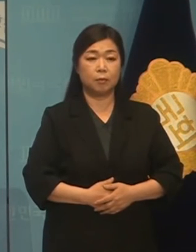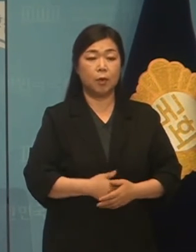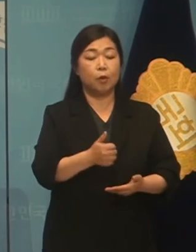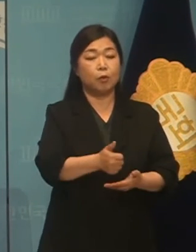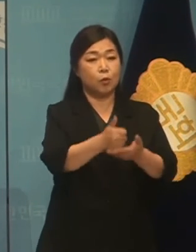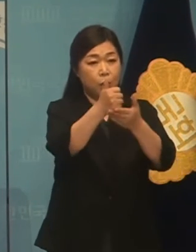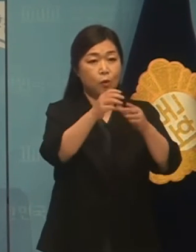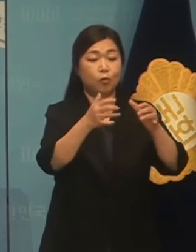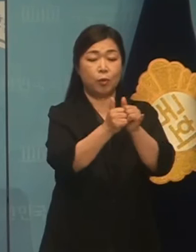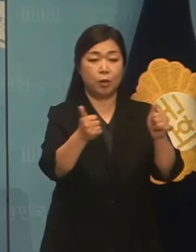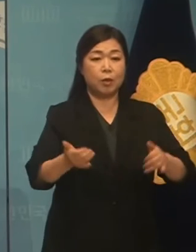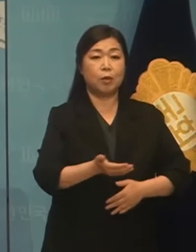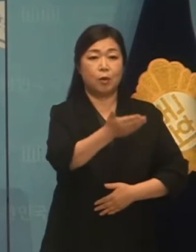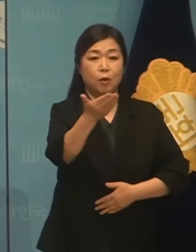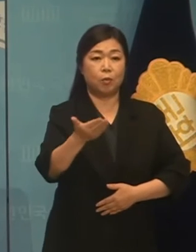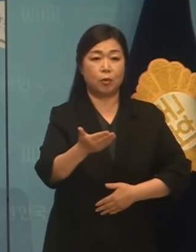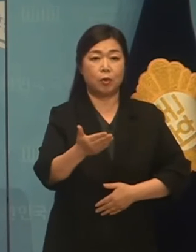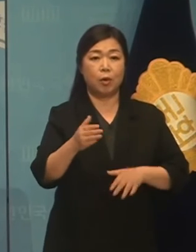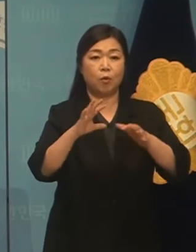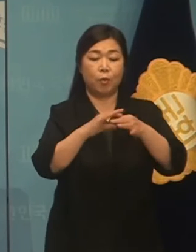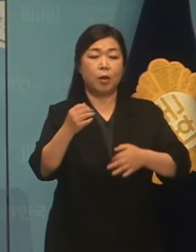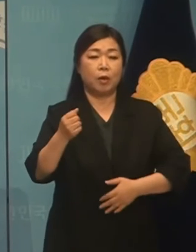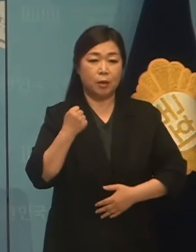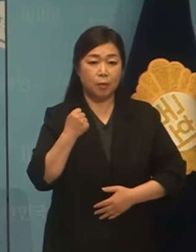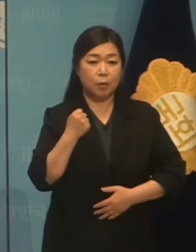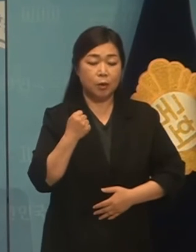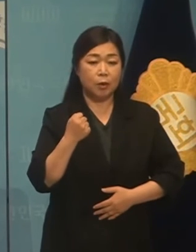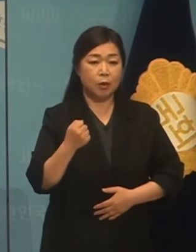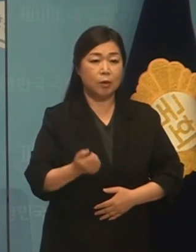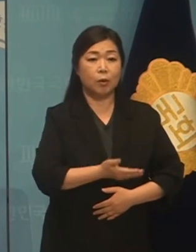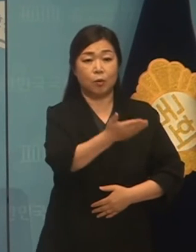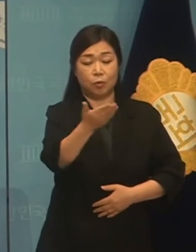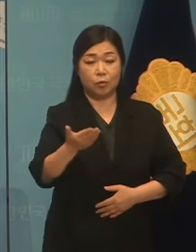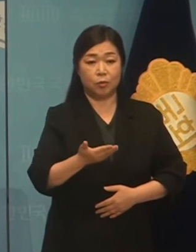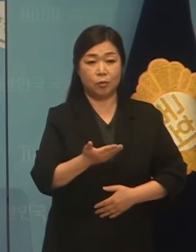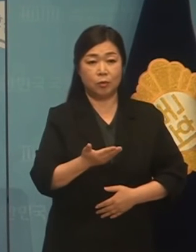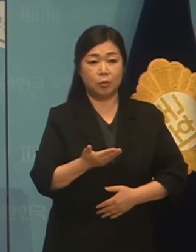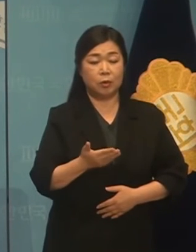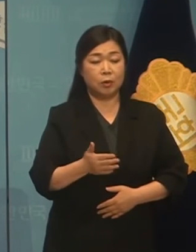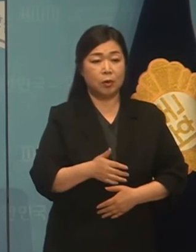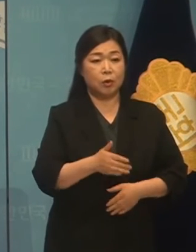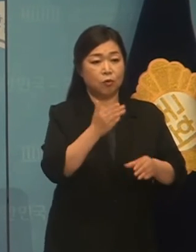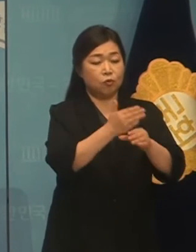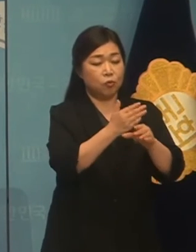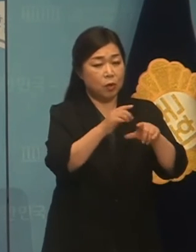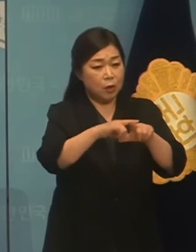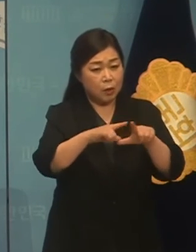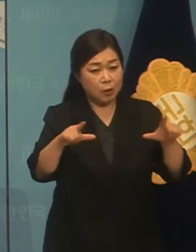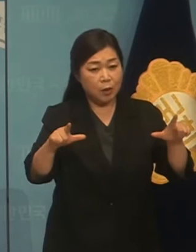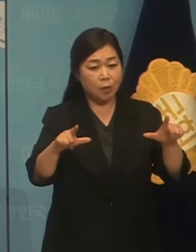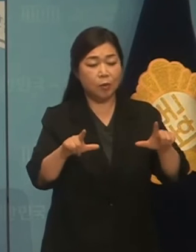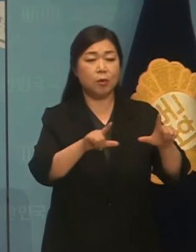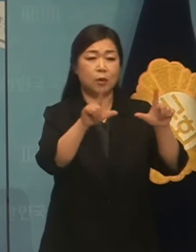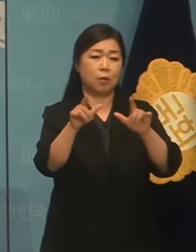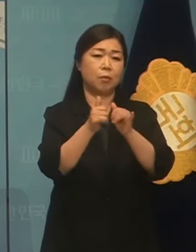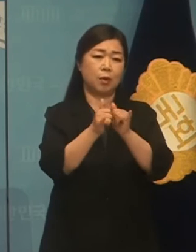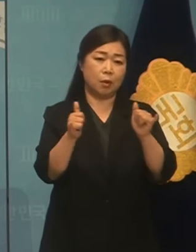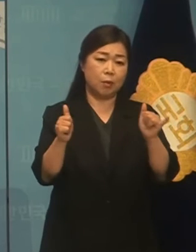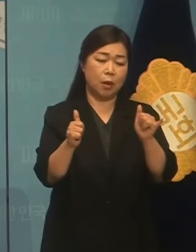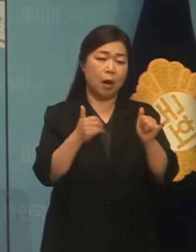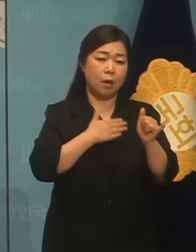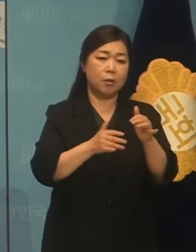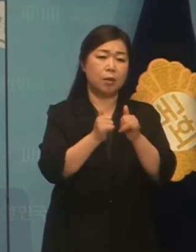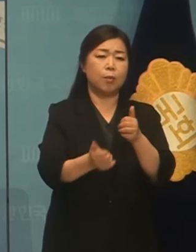존경하는 국민 여러분, 당원 동지 여러분, 저는 국민의힘을 중산층과 서민의 삶을 아는